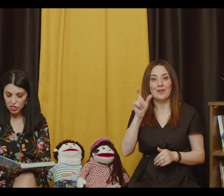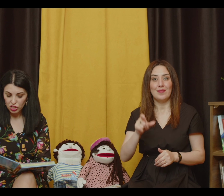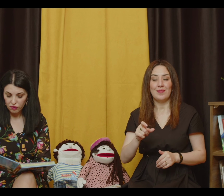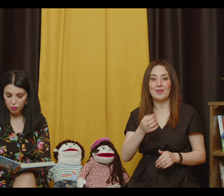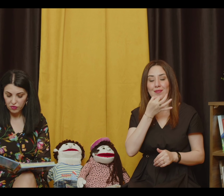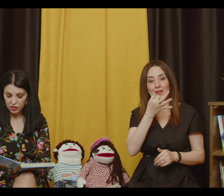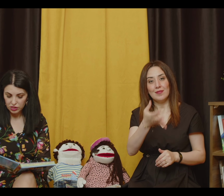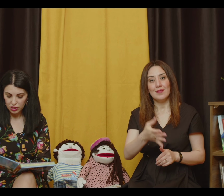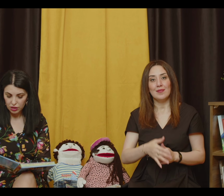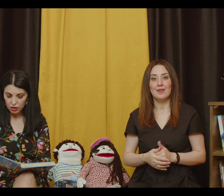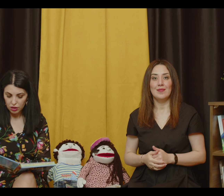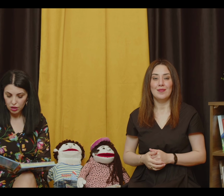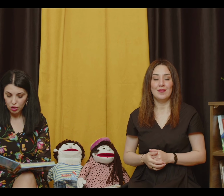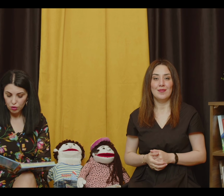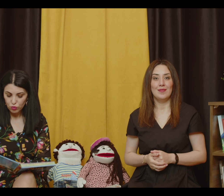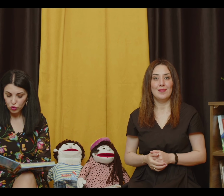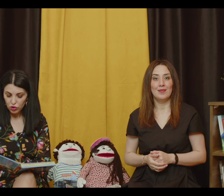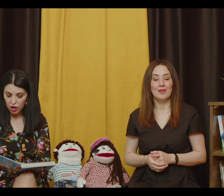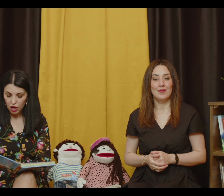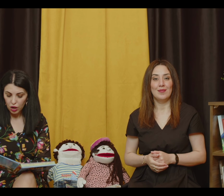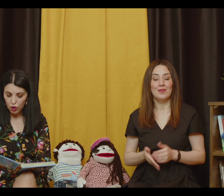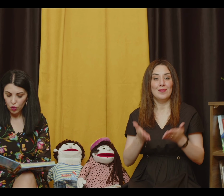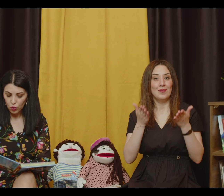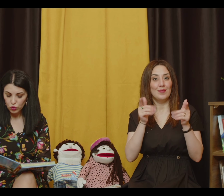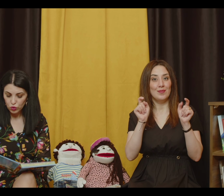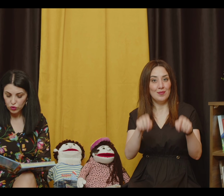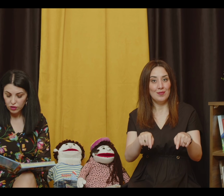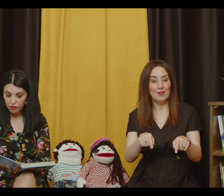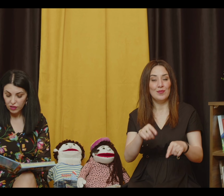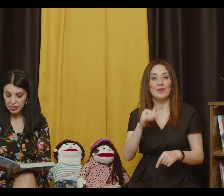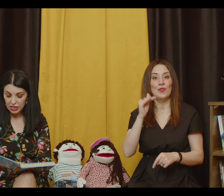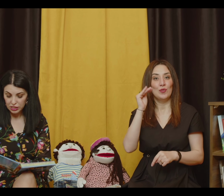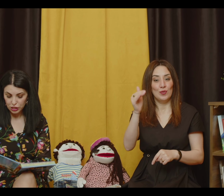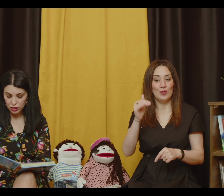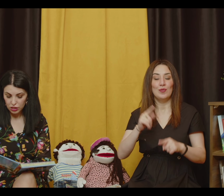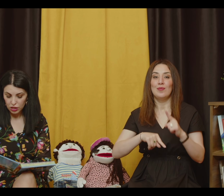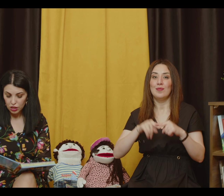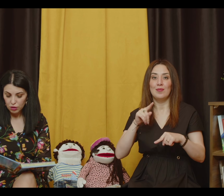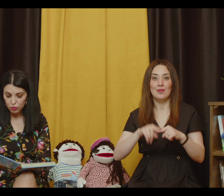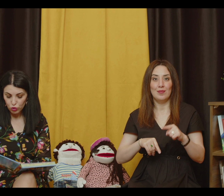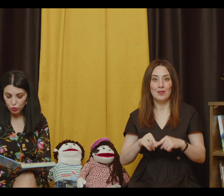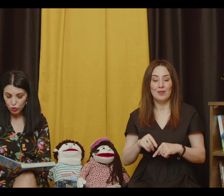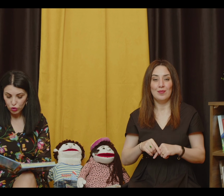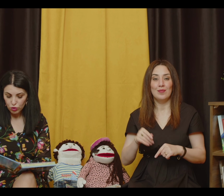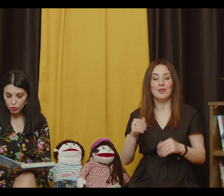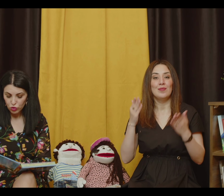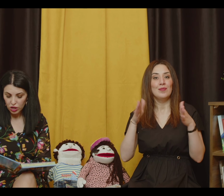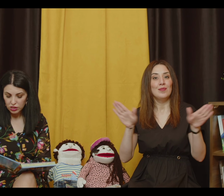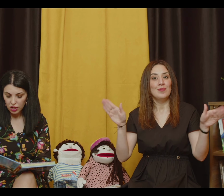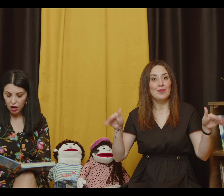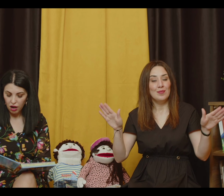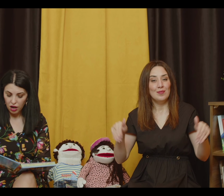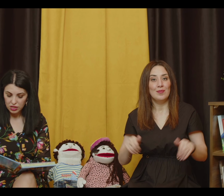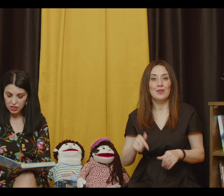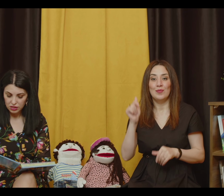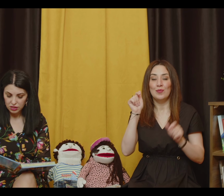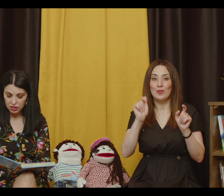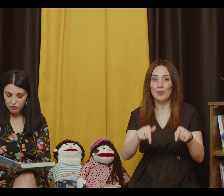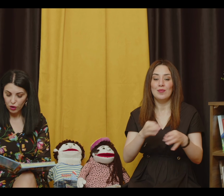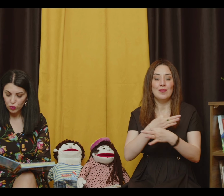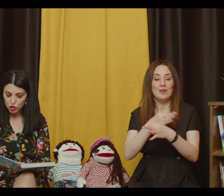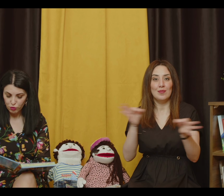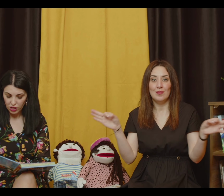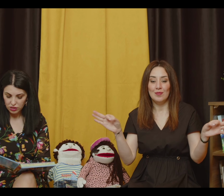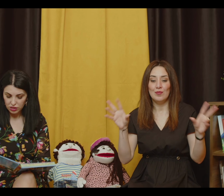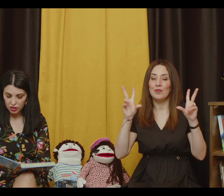belə cavab verdi. Bura onun vətənidir. Bülbül burada azaddır